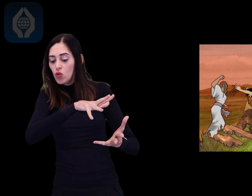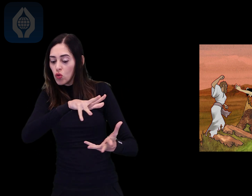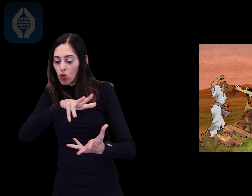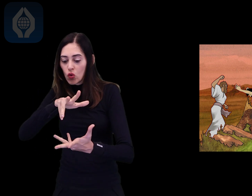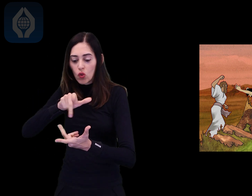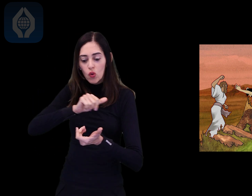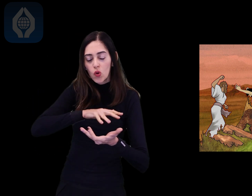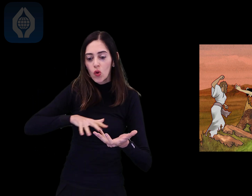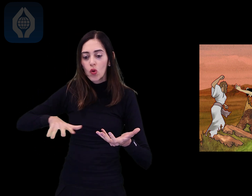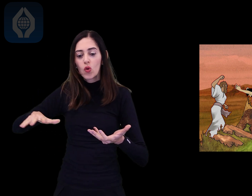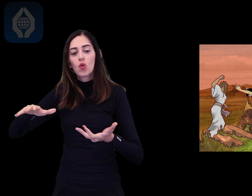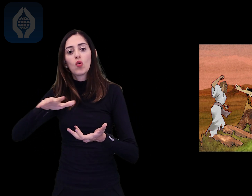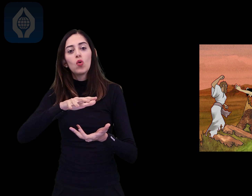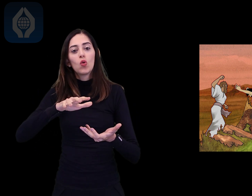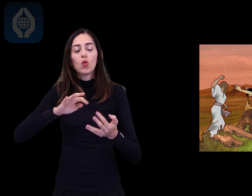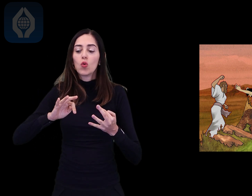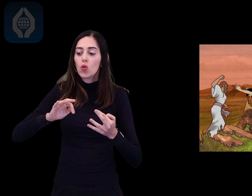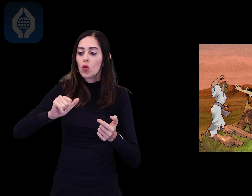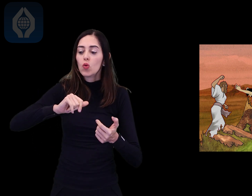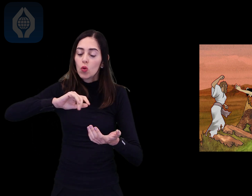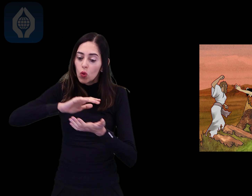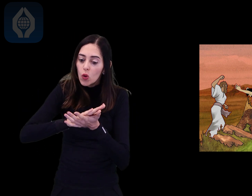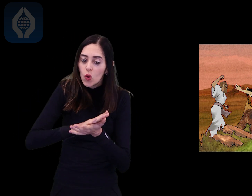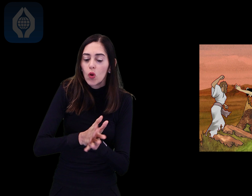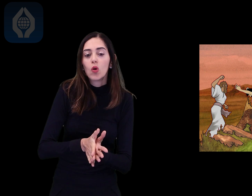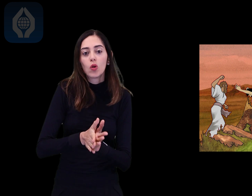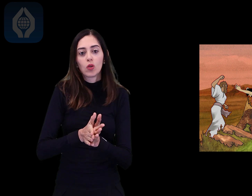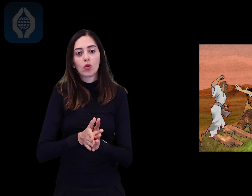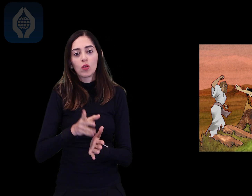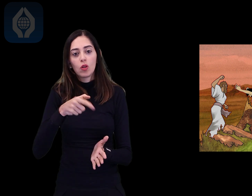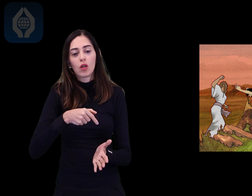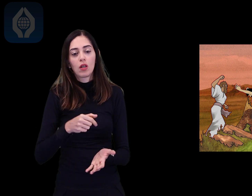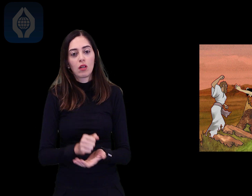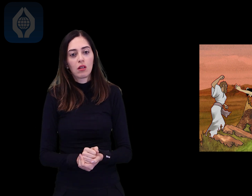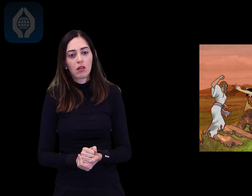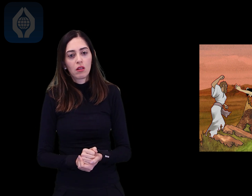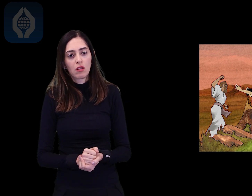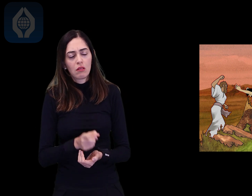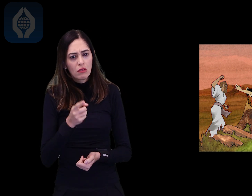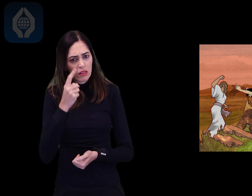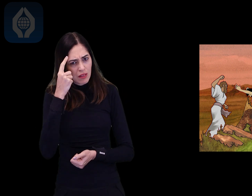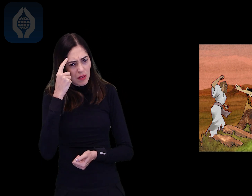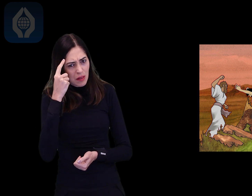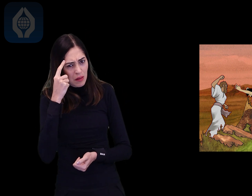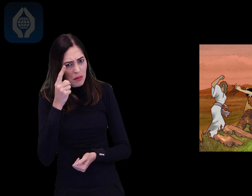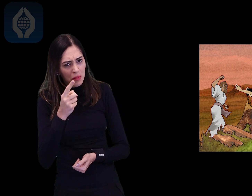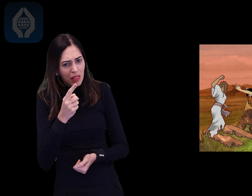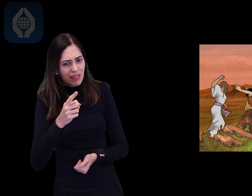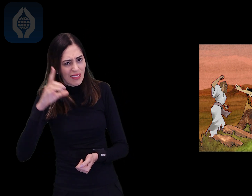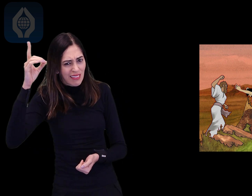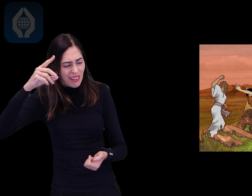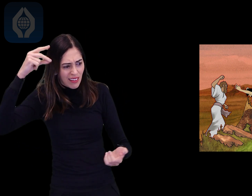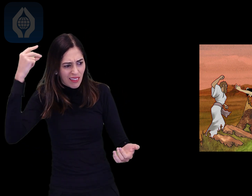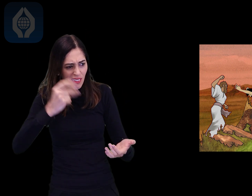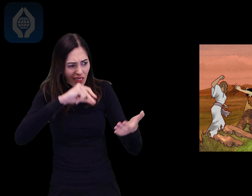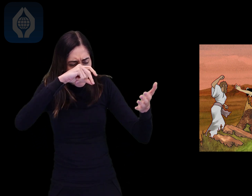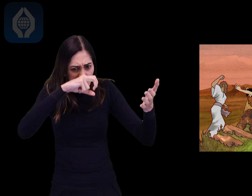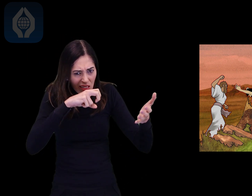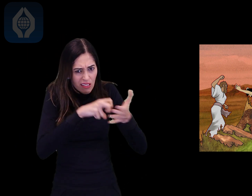feito e dado para eles. Considere. Você acha que Deus realmente destruía todos que não se